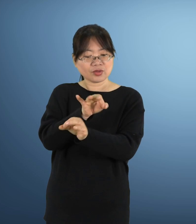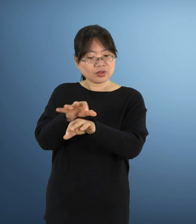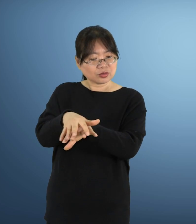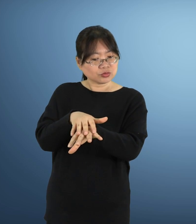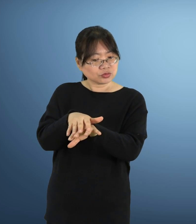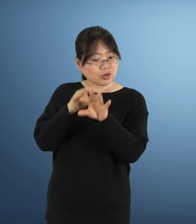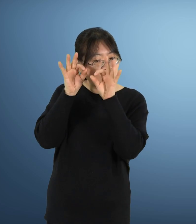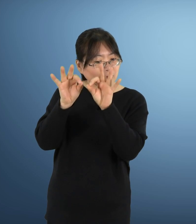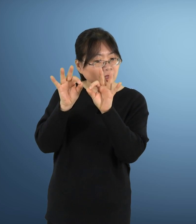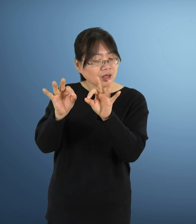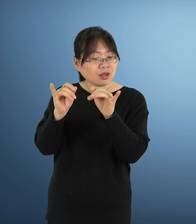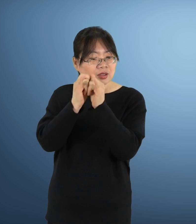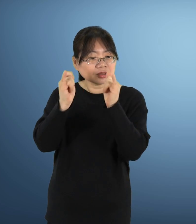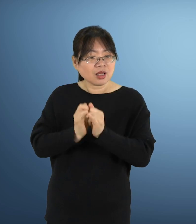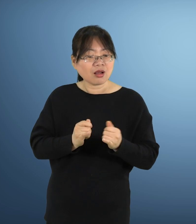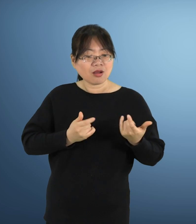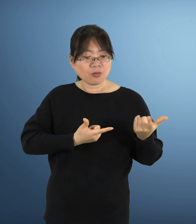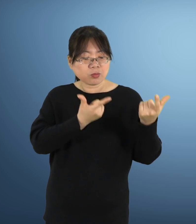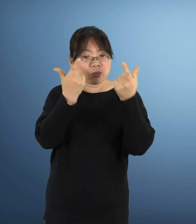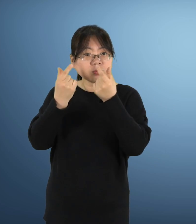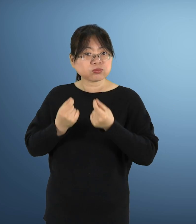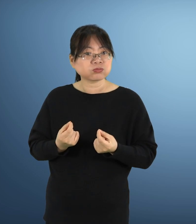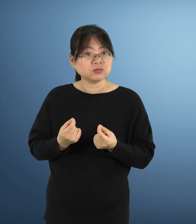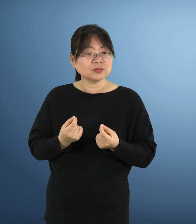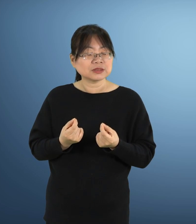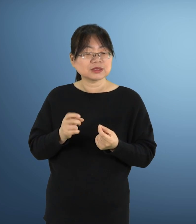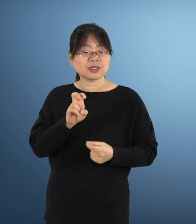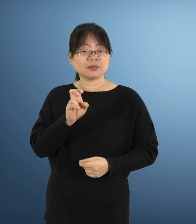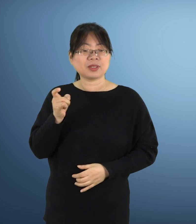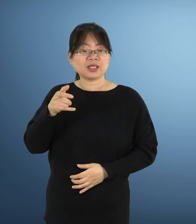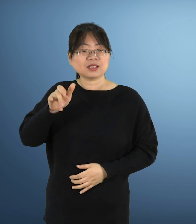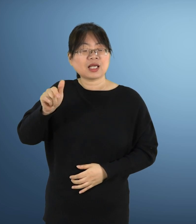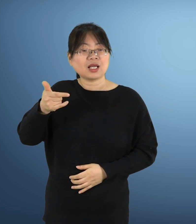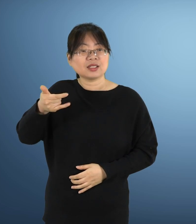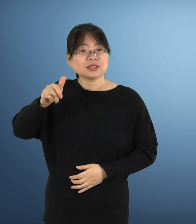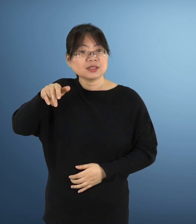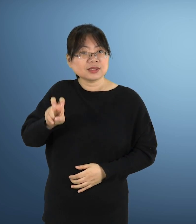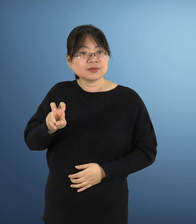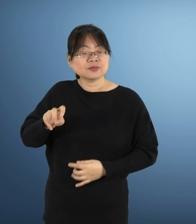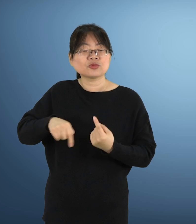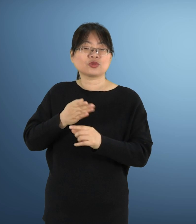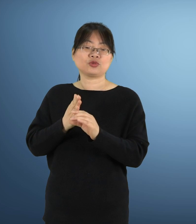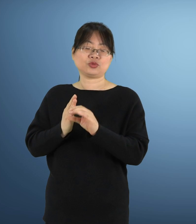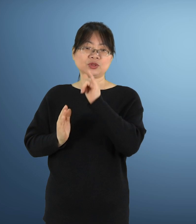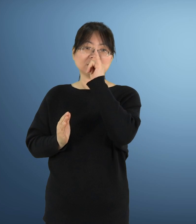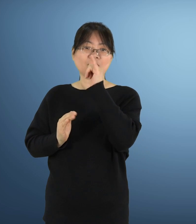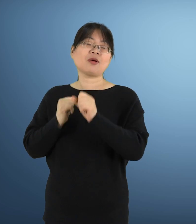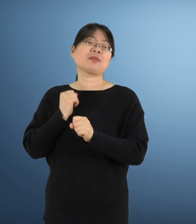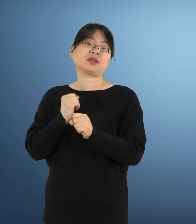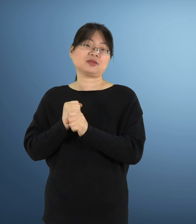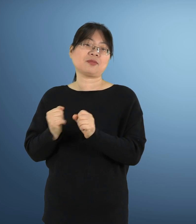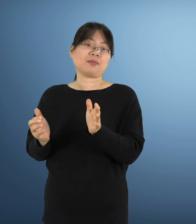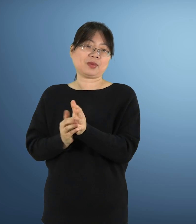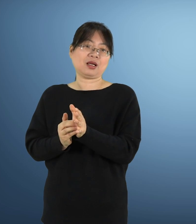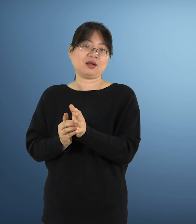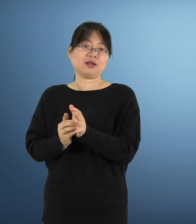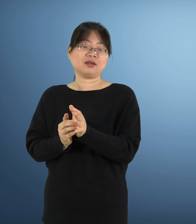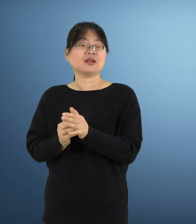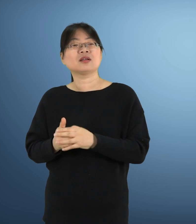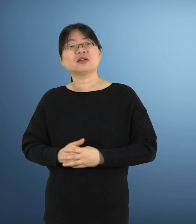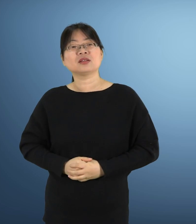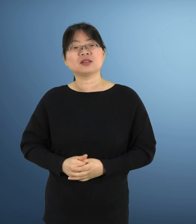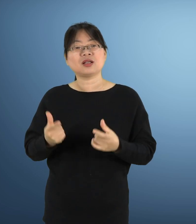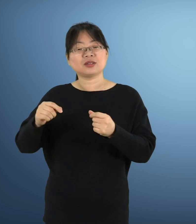구조라든지 또 사회의 모든 그 메커니즘이 운영이 되고 만들어졌습니다.